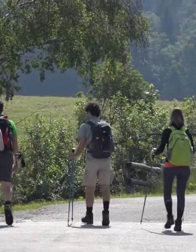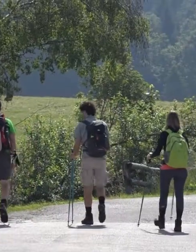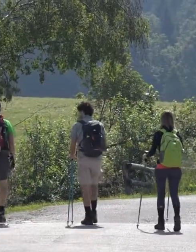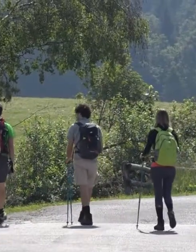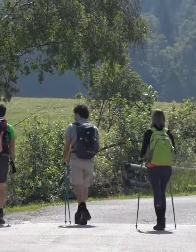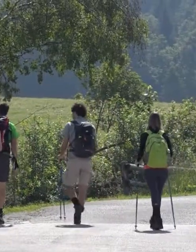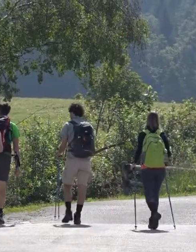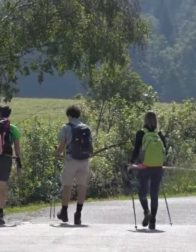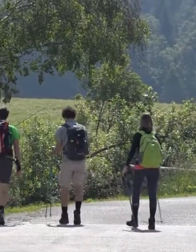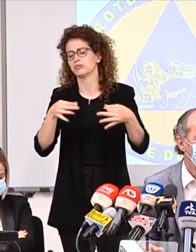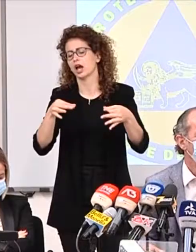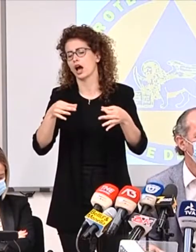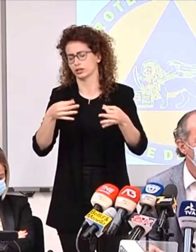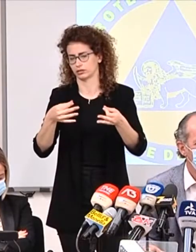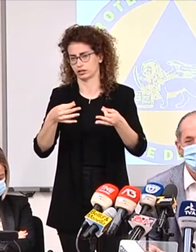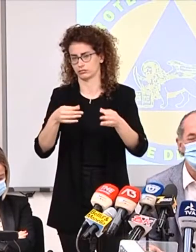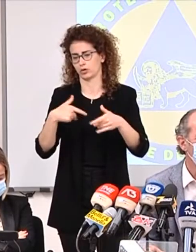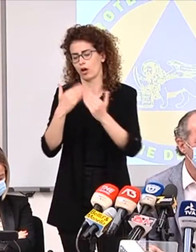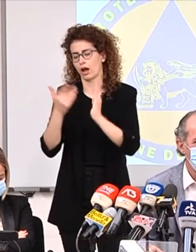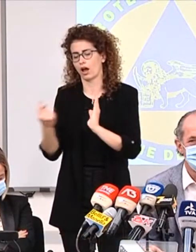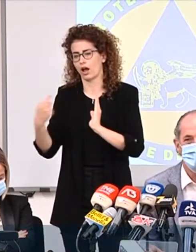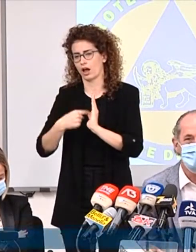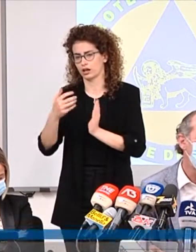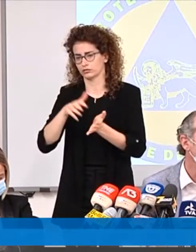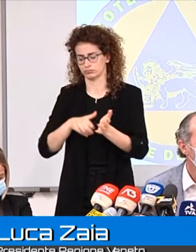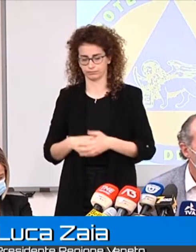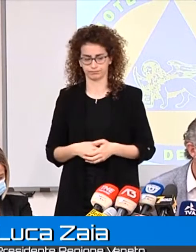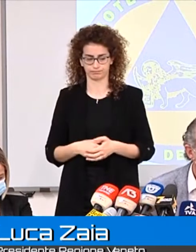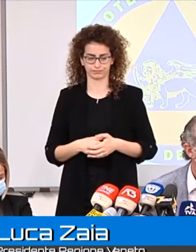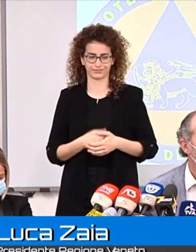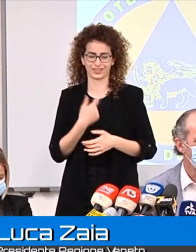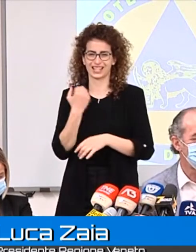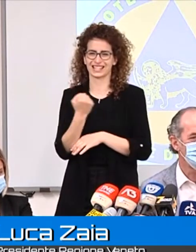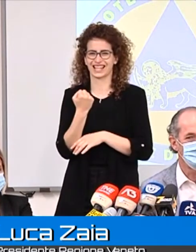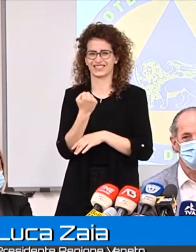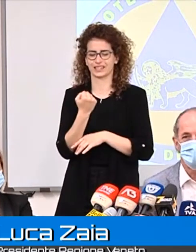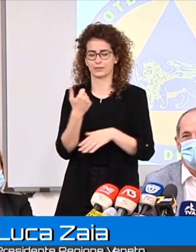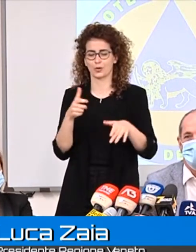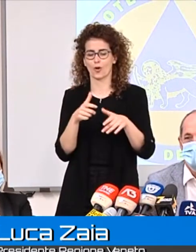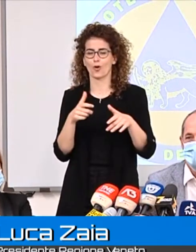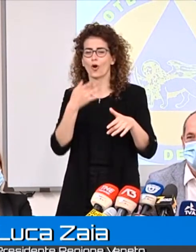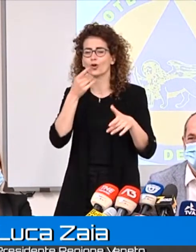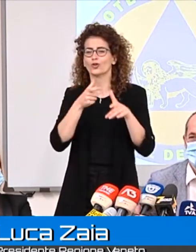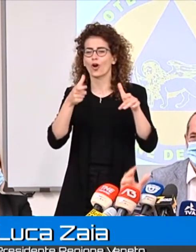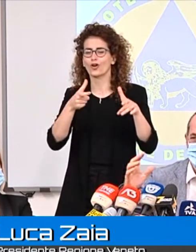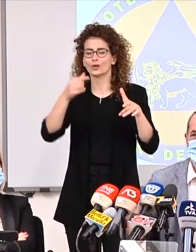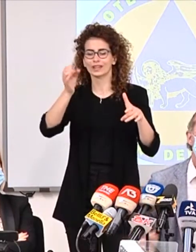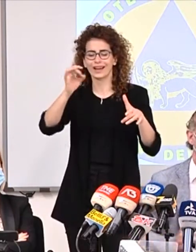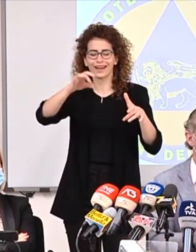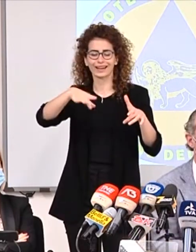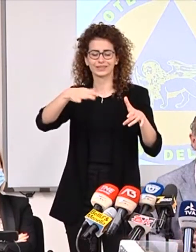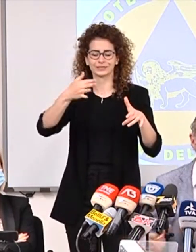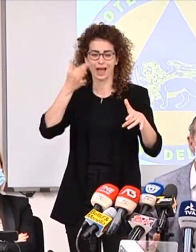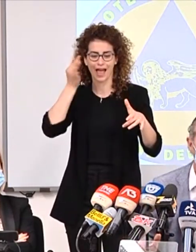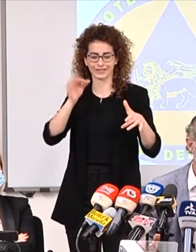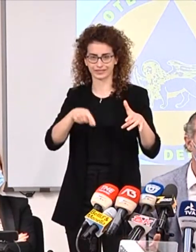fuori dalla propria regione stiamo parlando di un servizio che è la ciliegina sulla torta non è che aziende va in massa